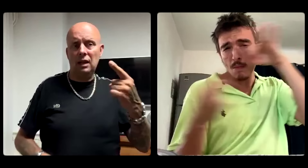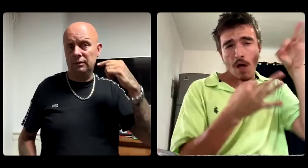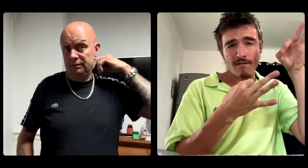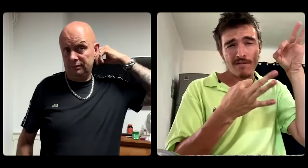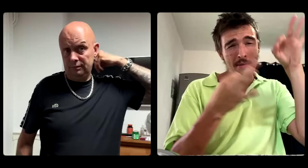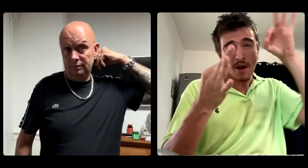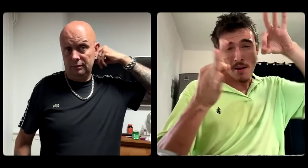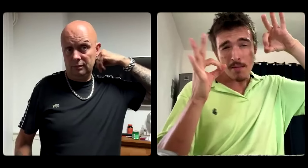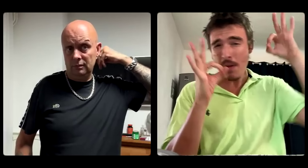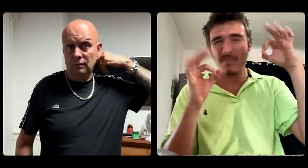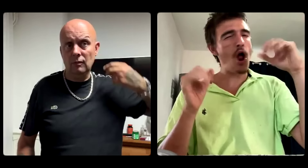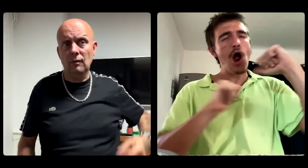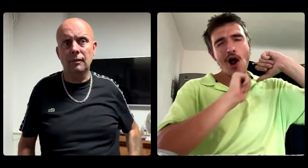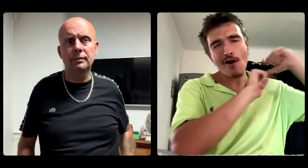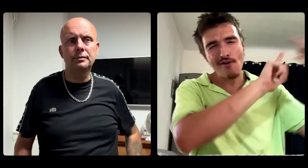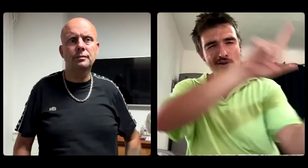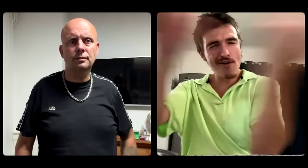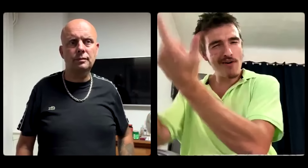Zei je dat ook